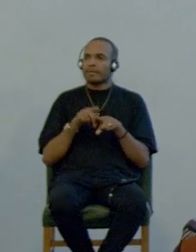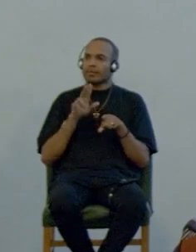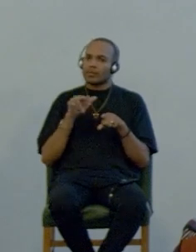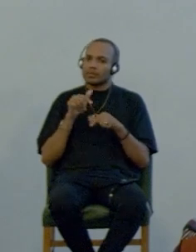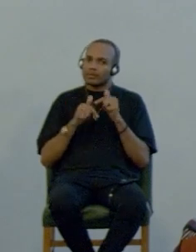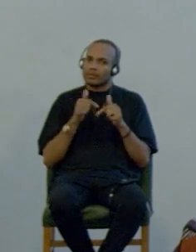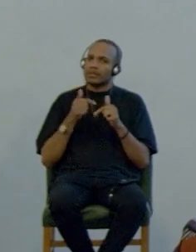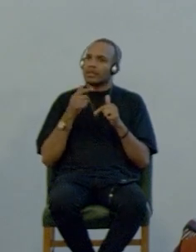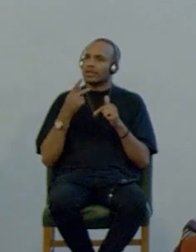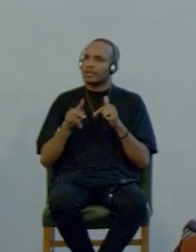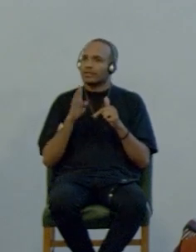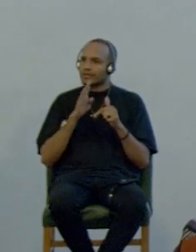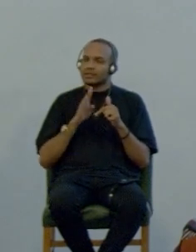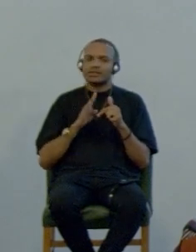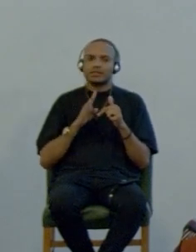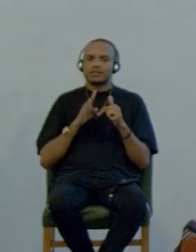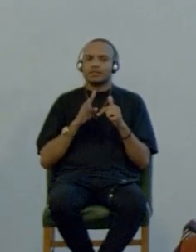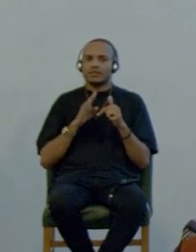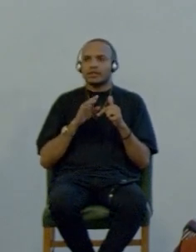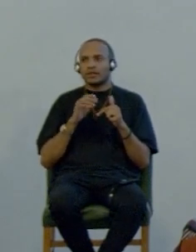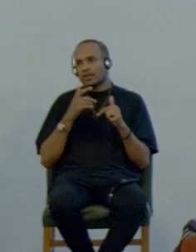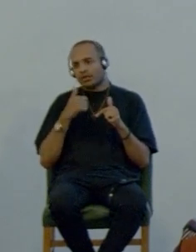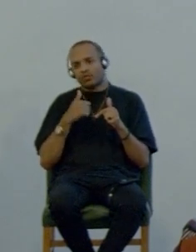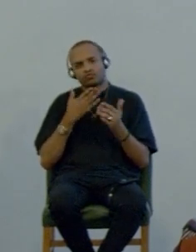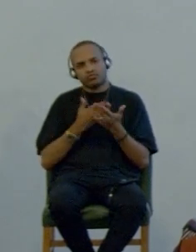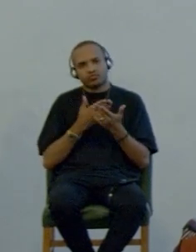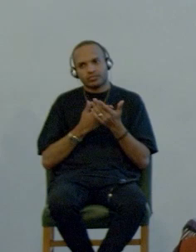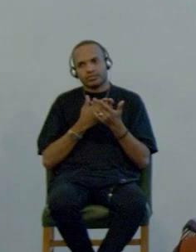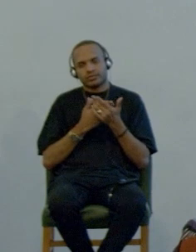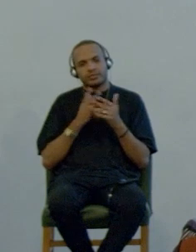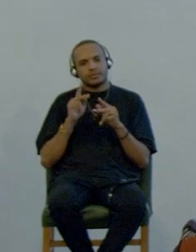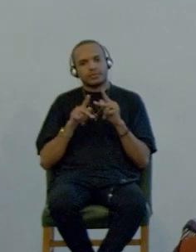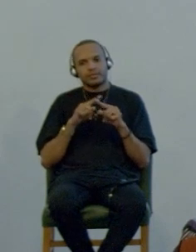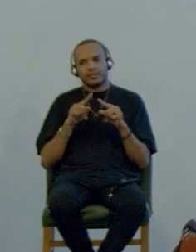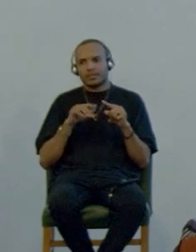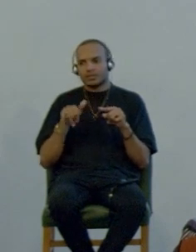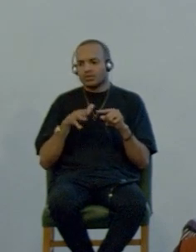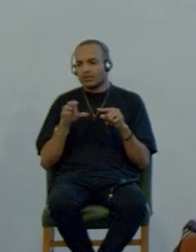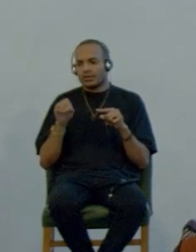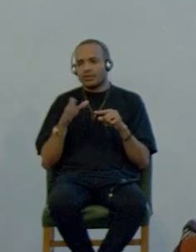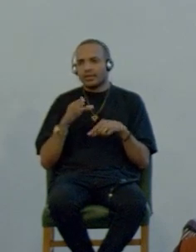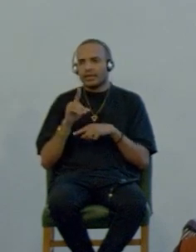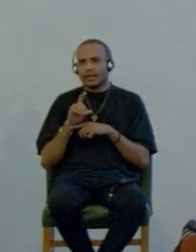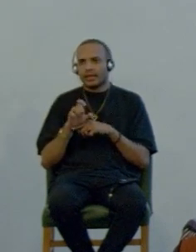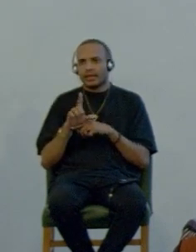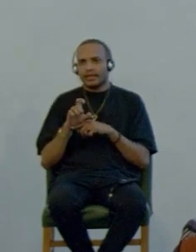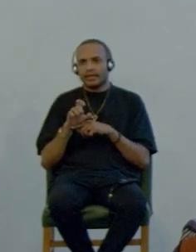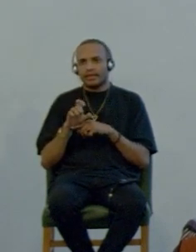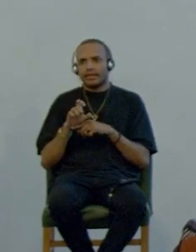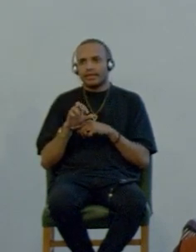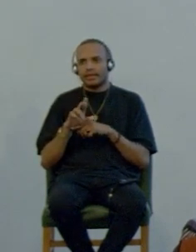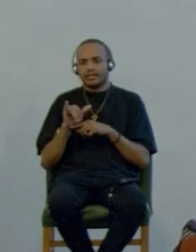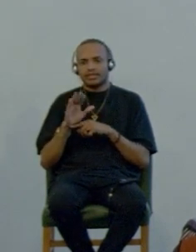de Jean de Léry, pour moi, que j'ai dans mon sac là, que j'ai toujours eu depuis 25 ans, c'est le point de départ